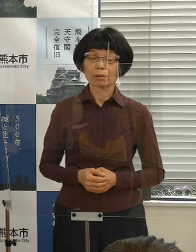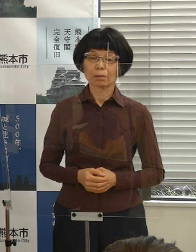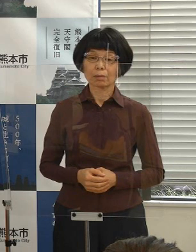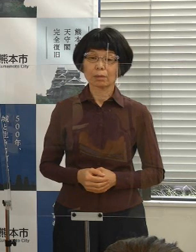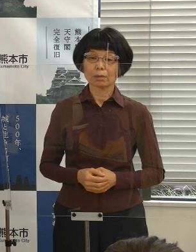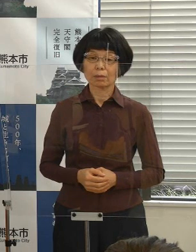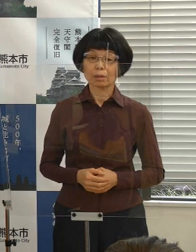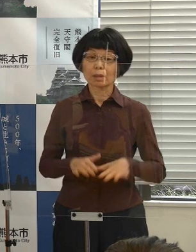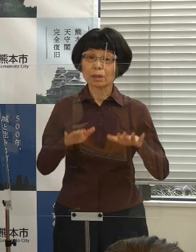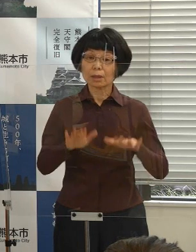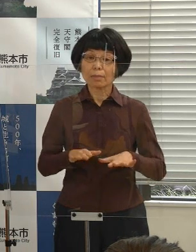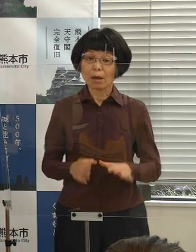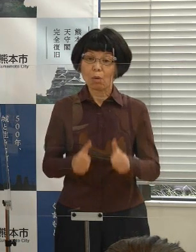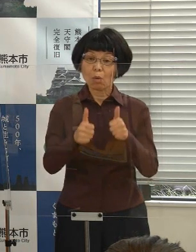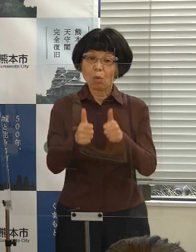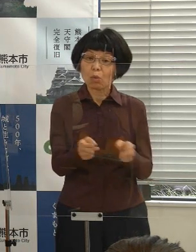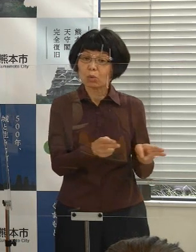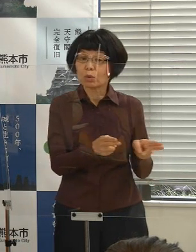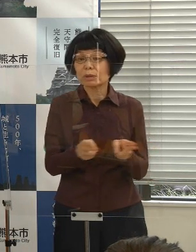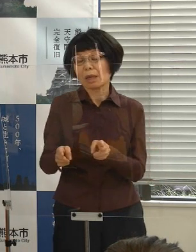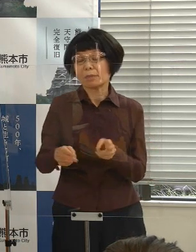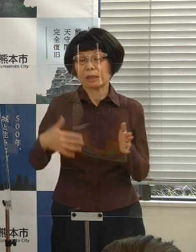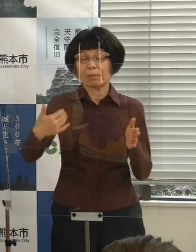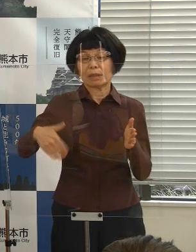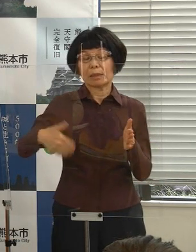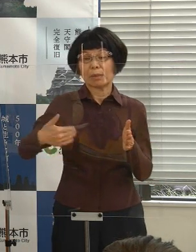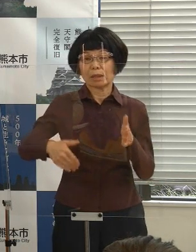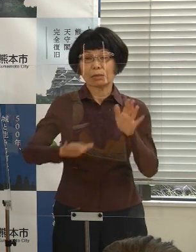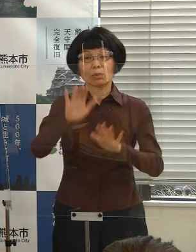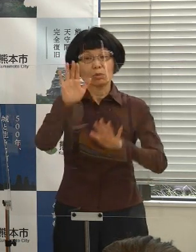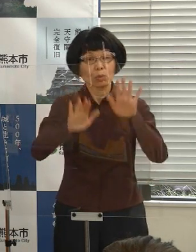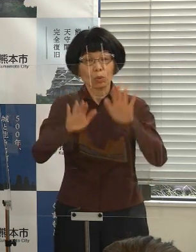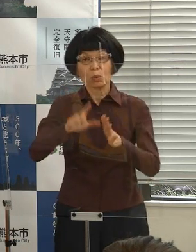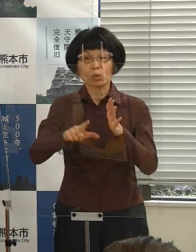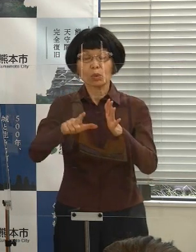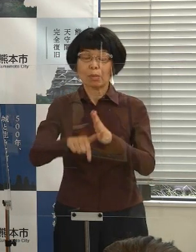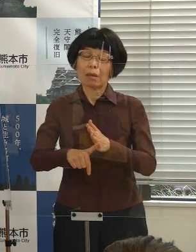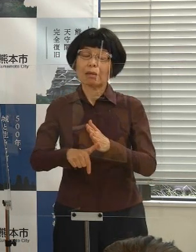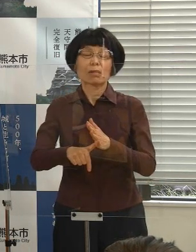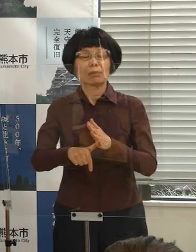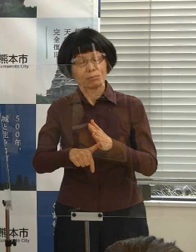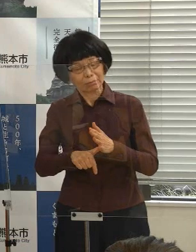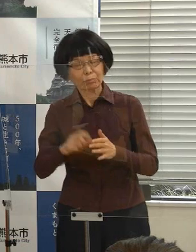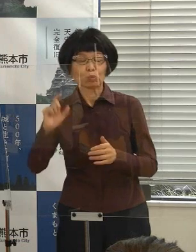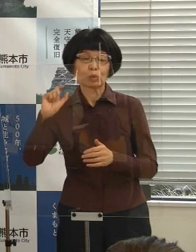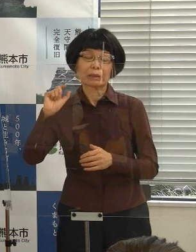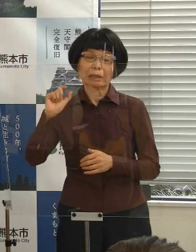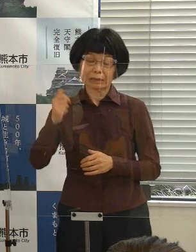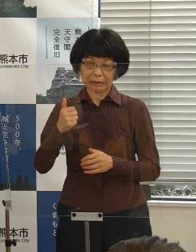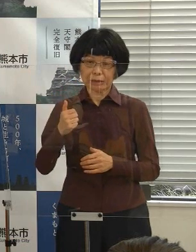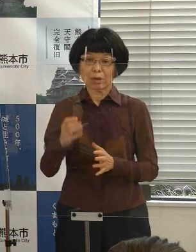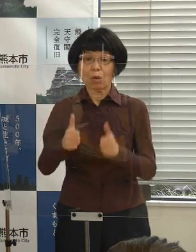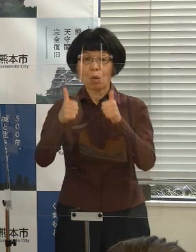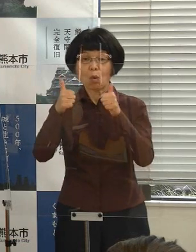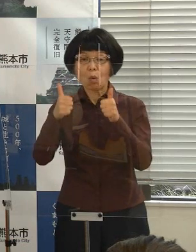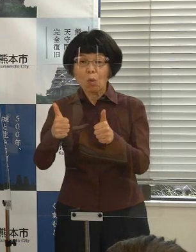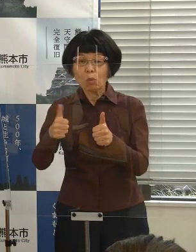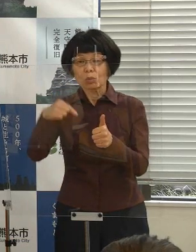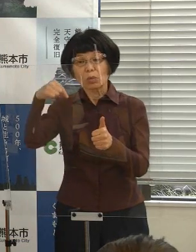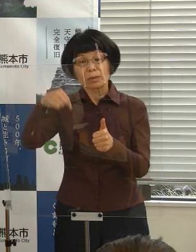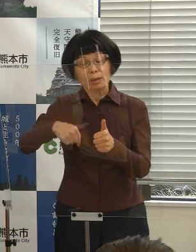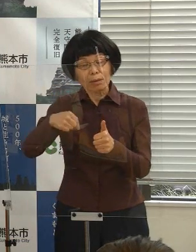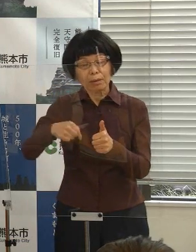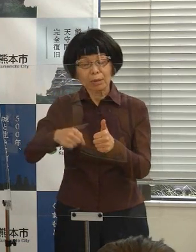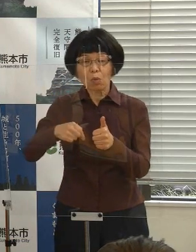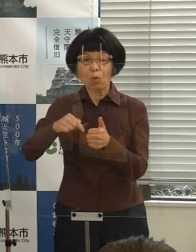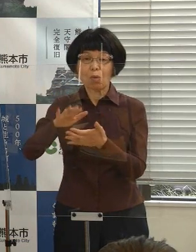今法整備がなされてない状況の中では困難であるということで、まあ、法的にもですね、判然としない